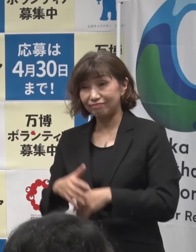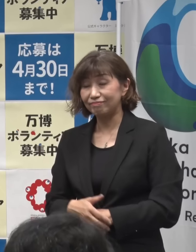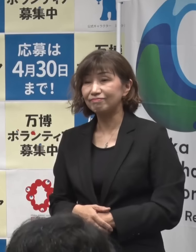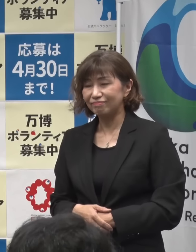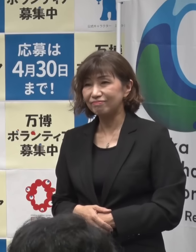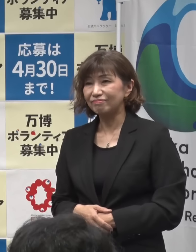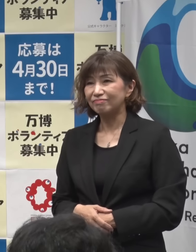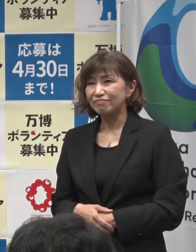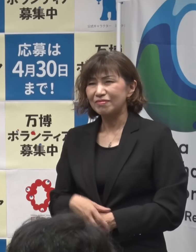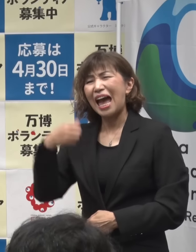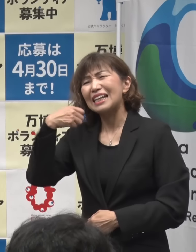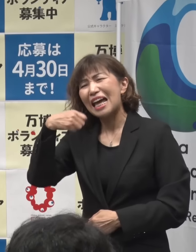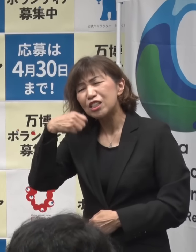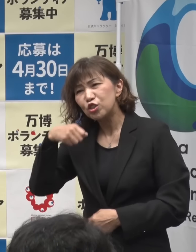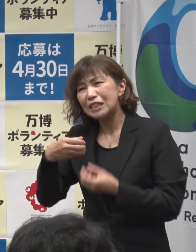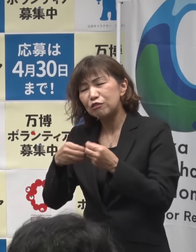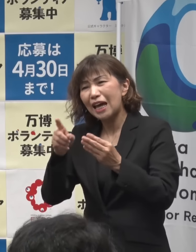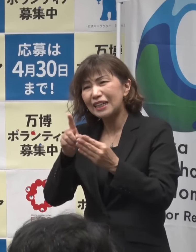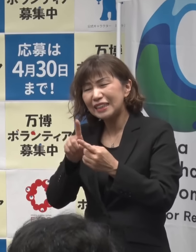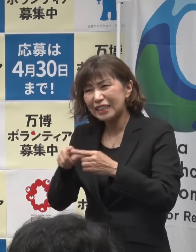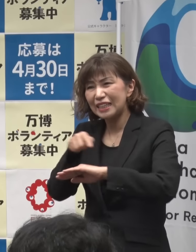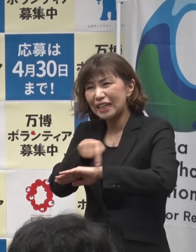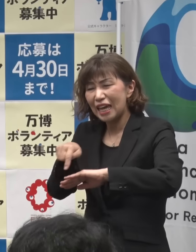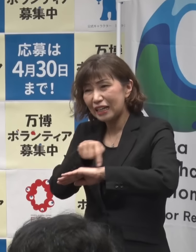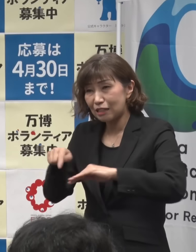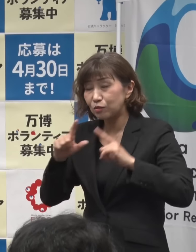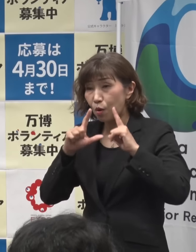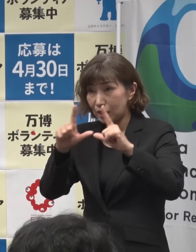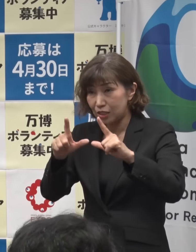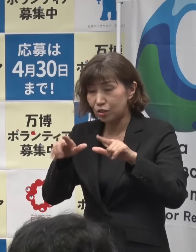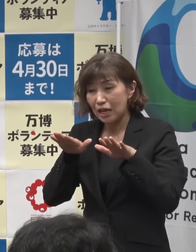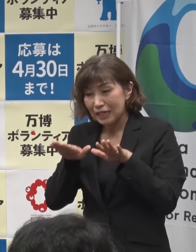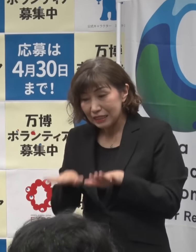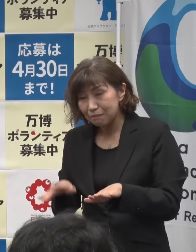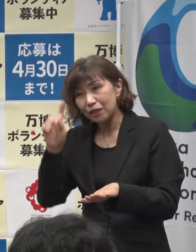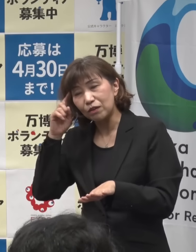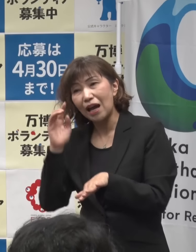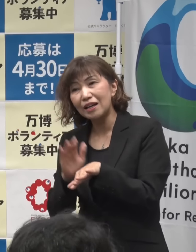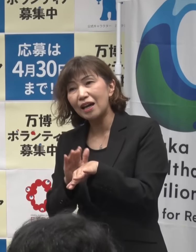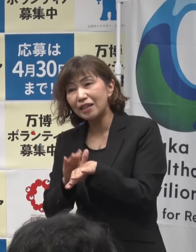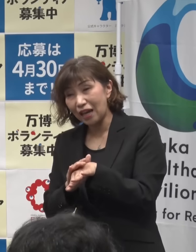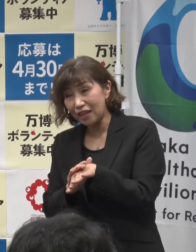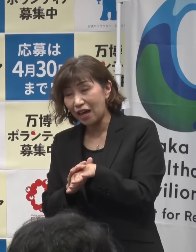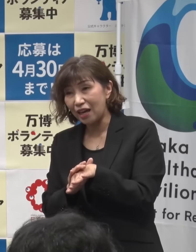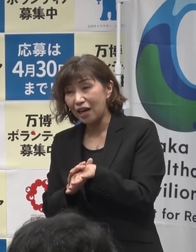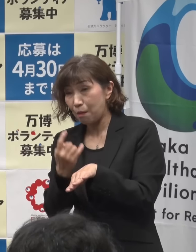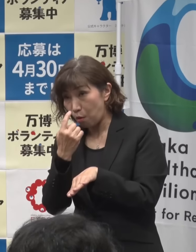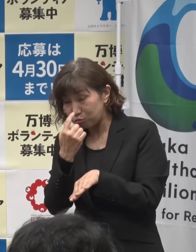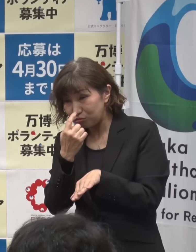夏にその具体的な計画を出しますけど、今の限りの僕の考え方を教えてくれという質問としてお答えしますけれども、